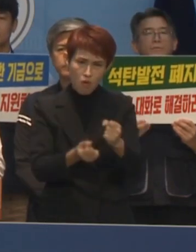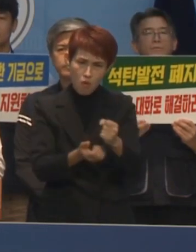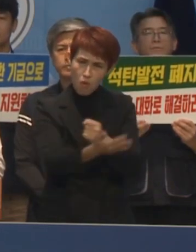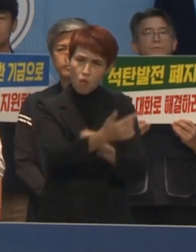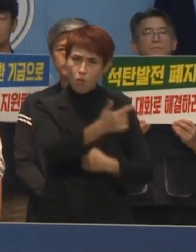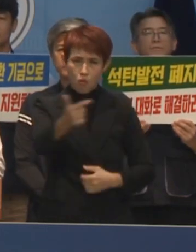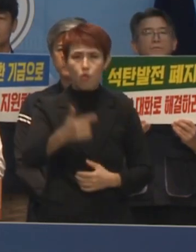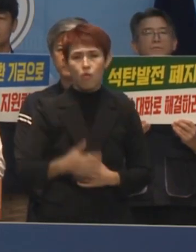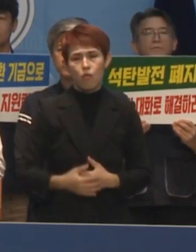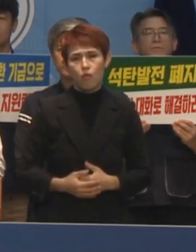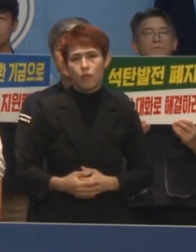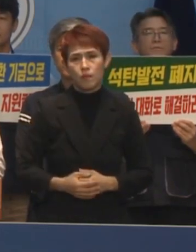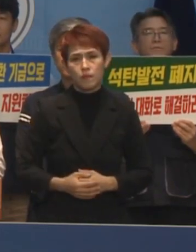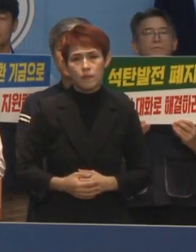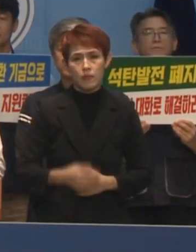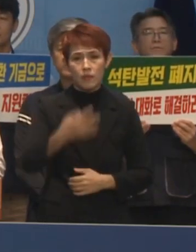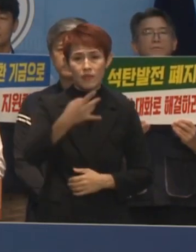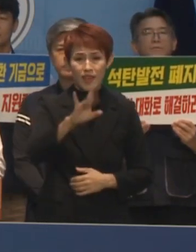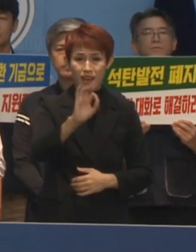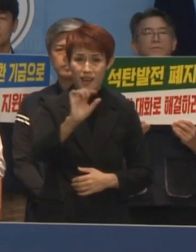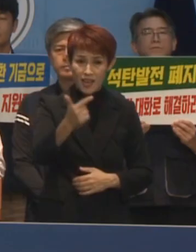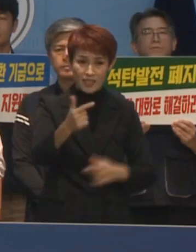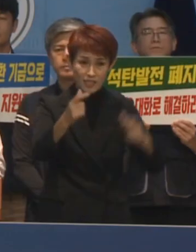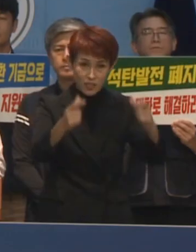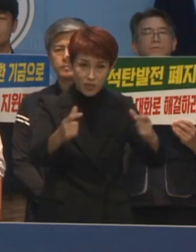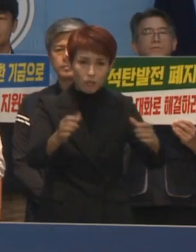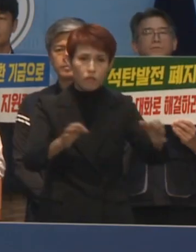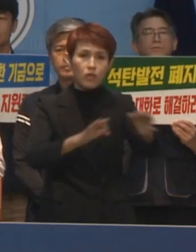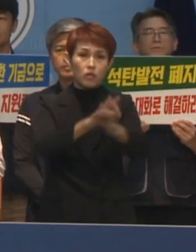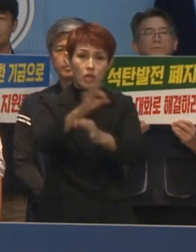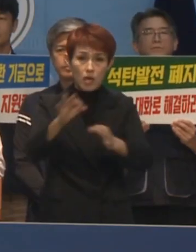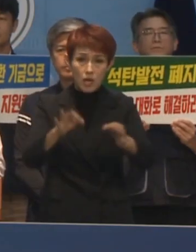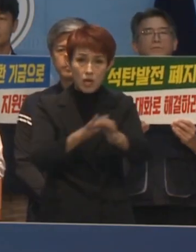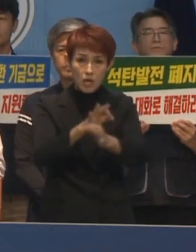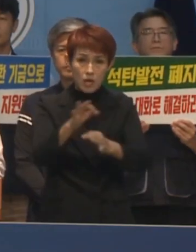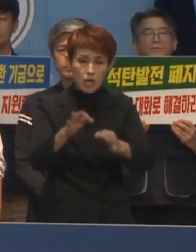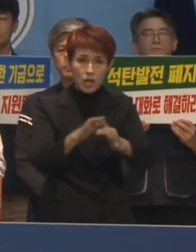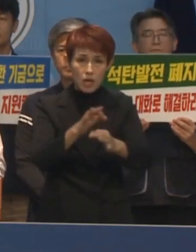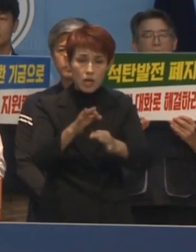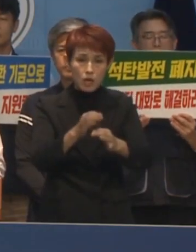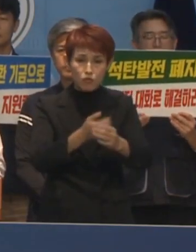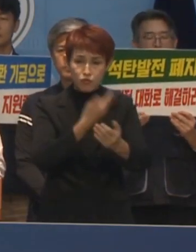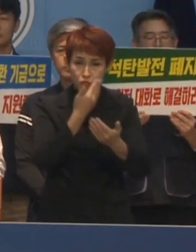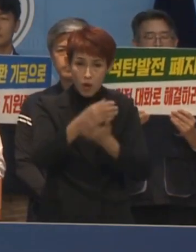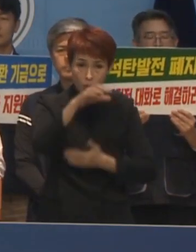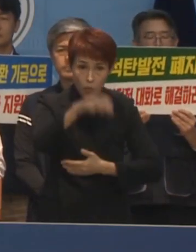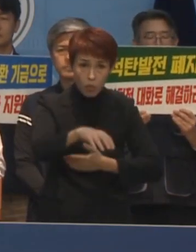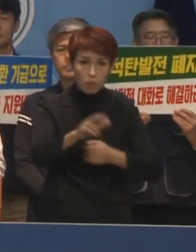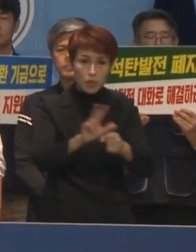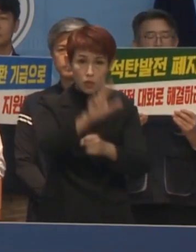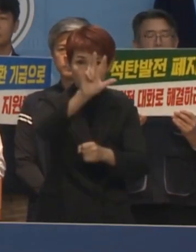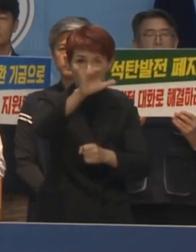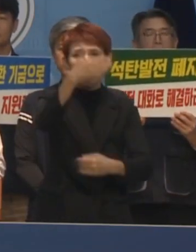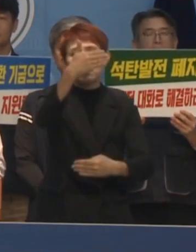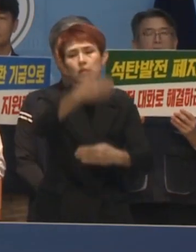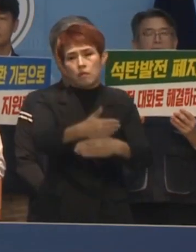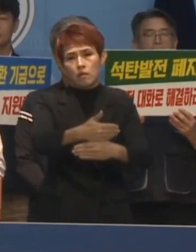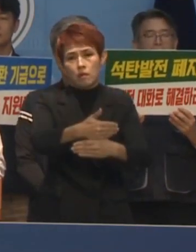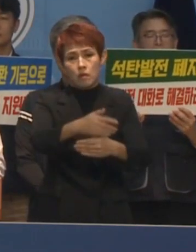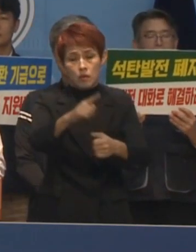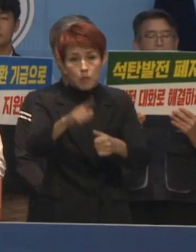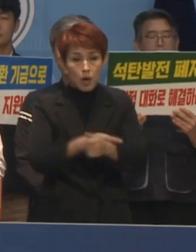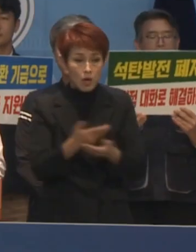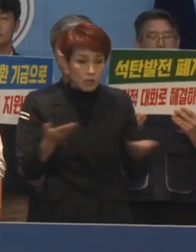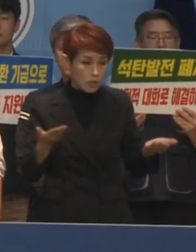큽니다. 태안 지역의 경제적 기반을 이루고 있는 발전소가 폐쇄되면서 수많은